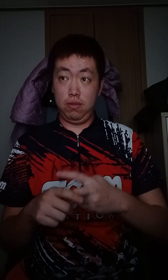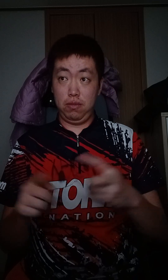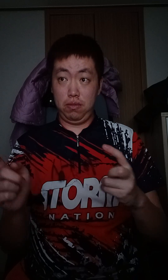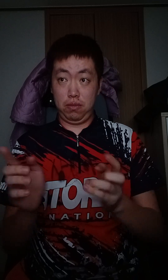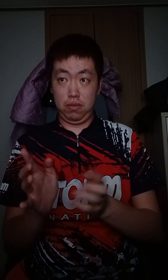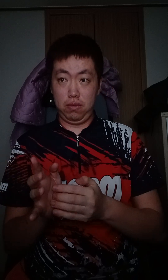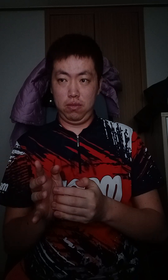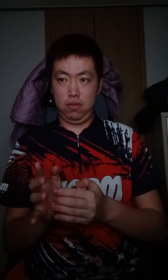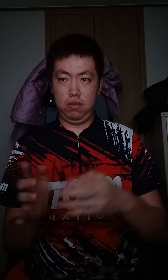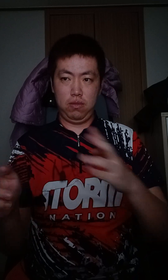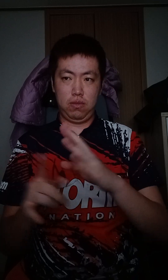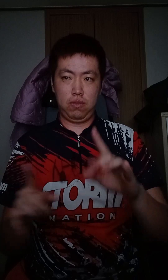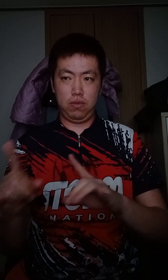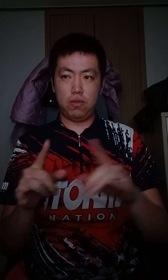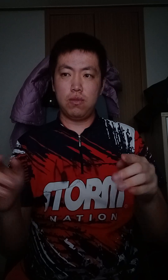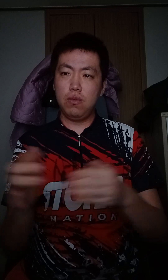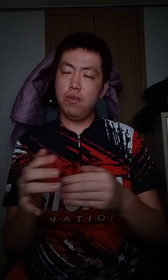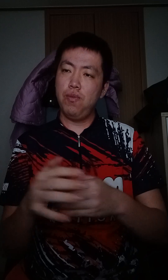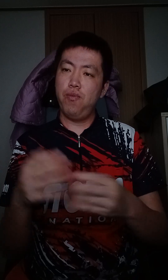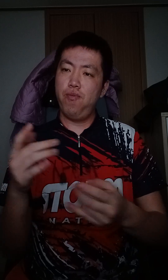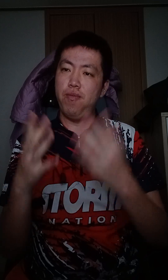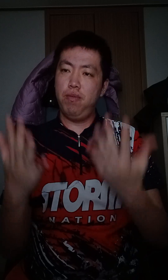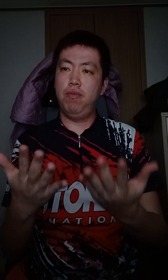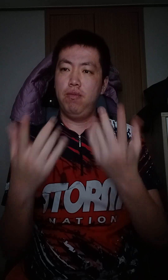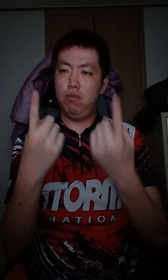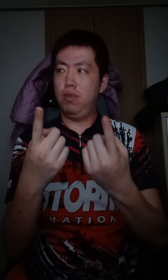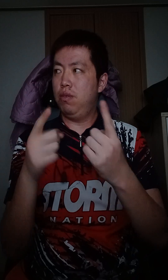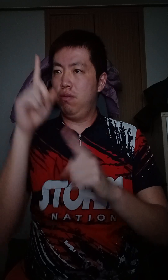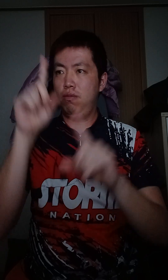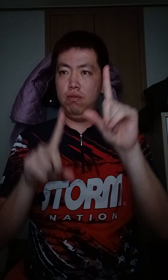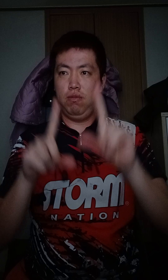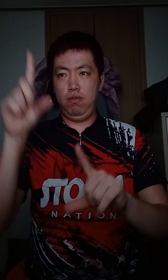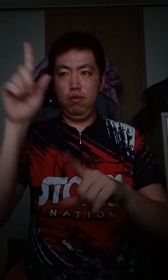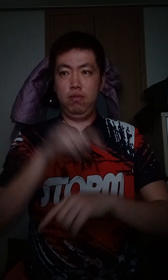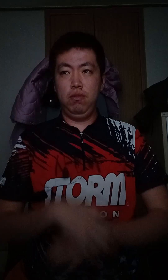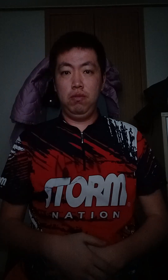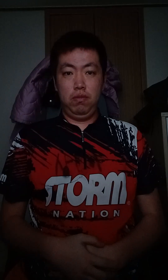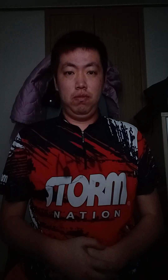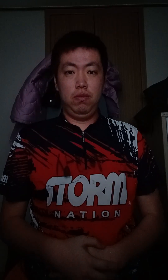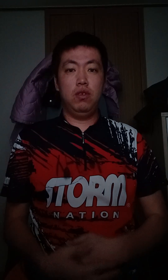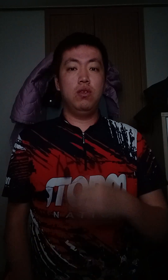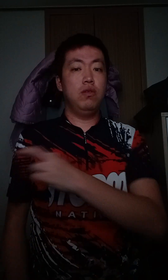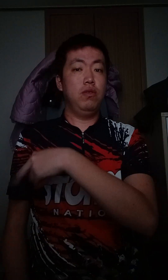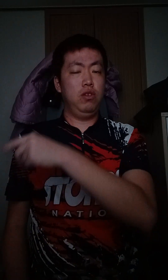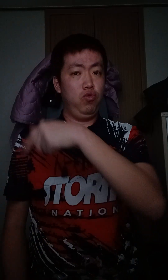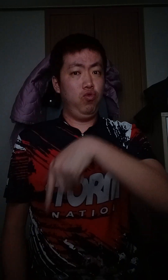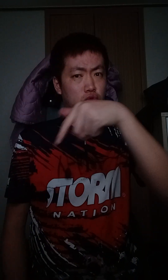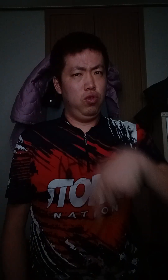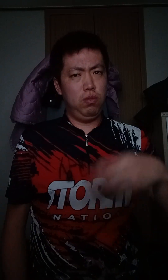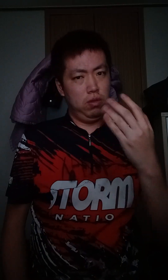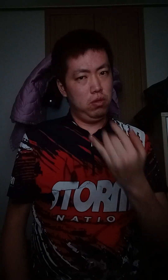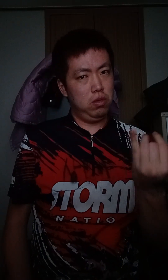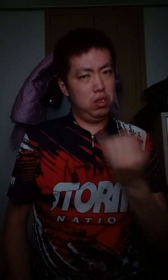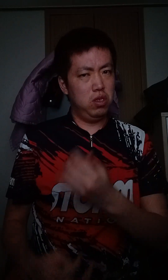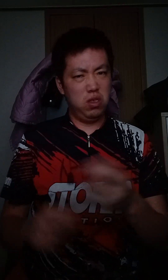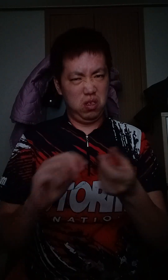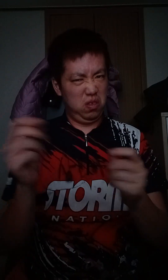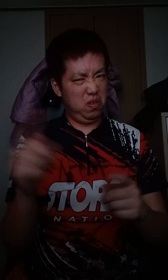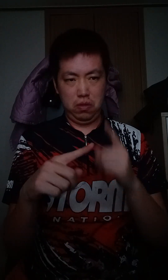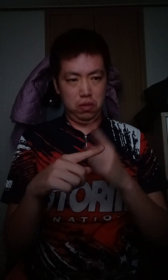발생하는 숙취운전 사고가 10건 중 1건꼴로 나타났습니다. 전문가들은 음주가 감지되면 시동이 걸리지 않는 장치